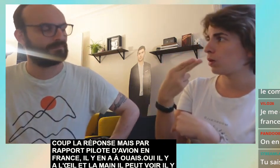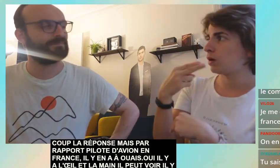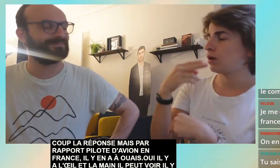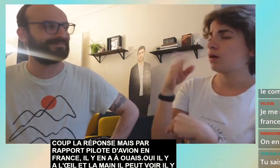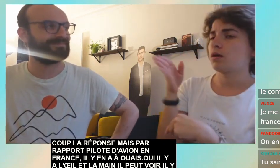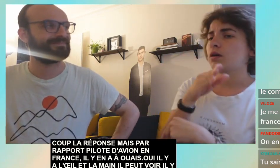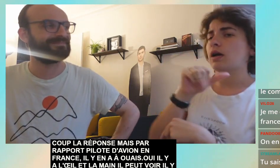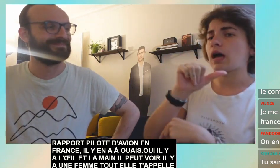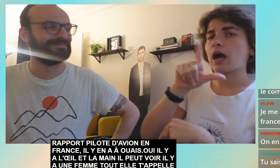Mhm.